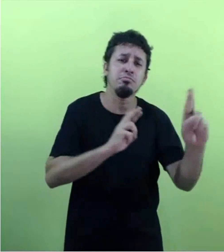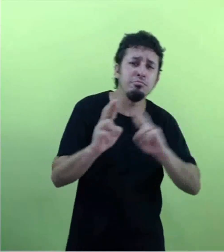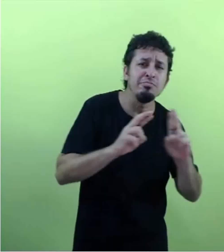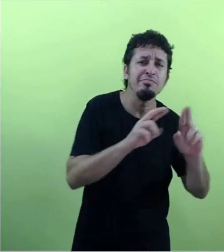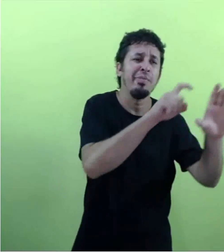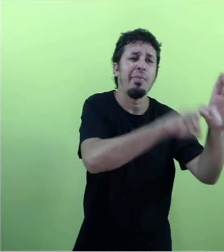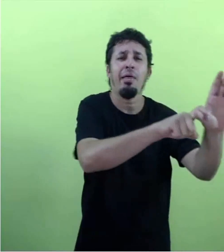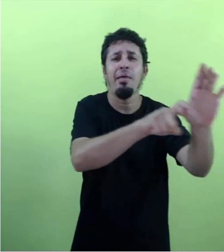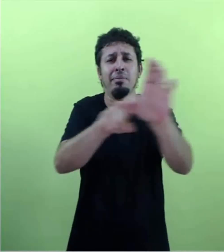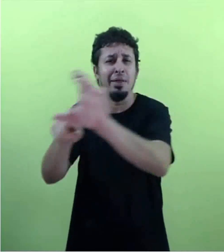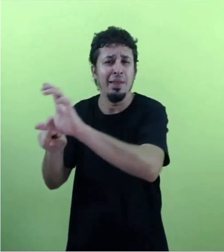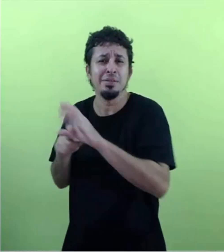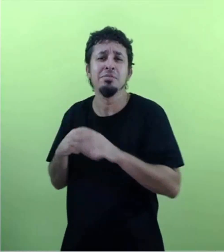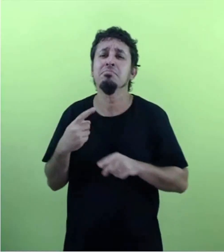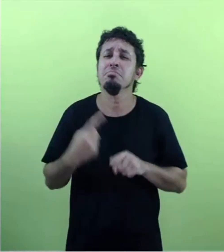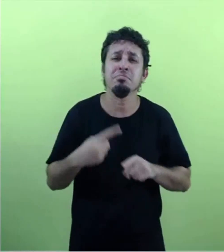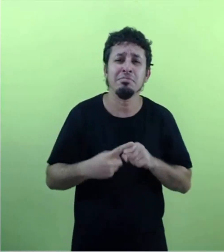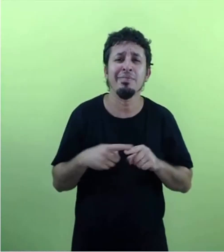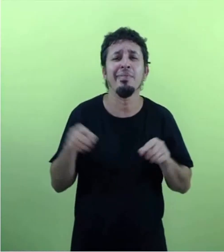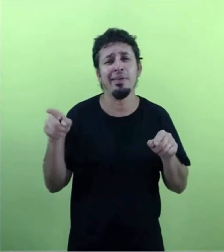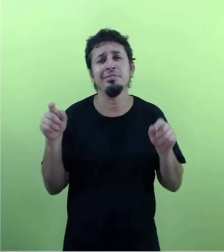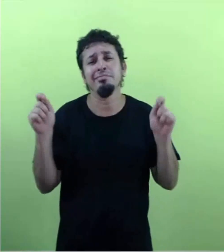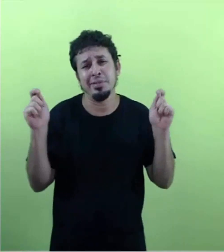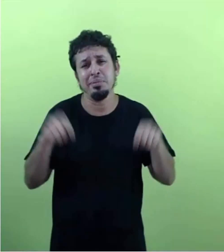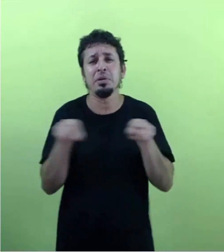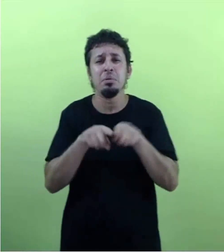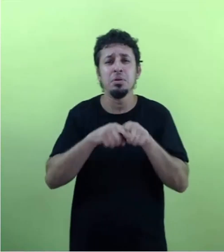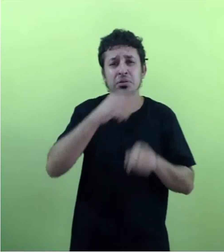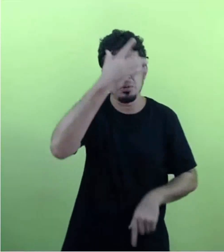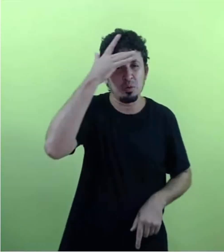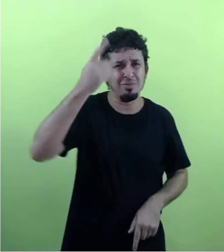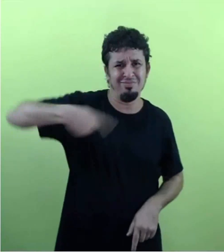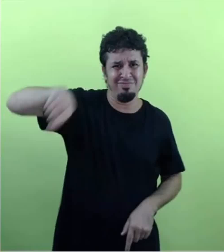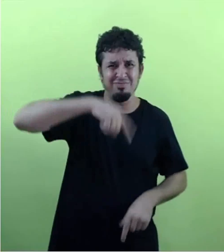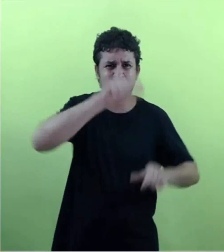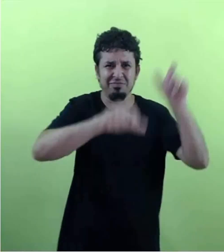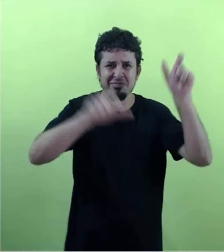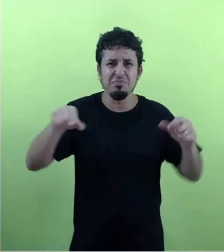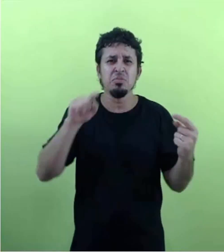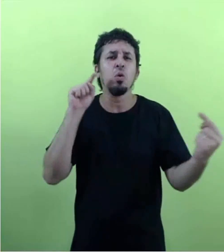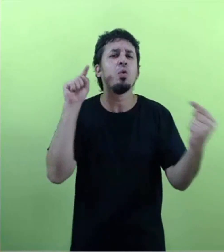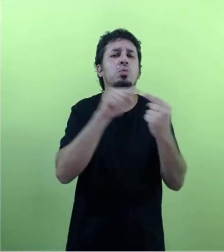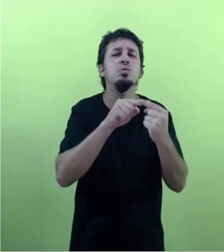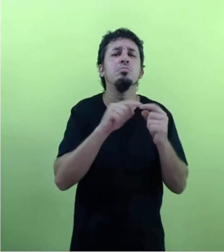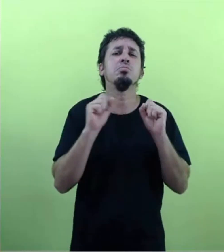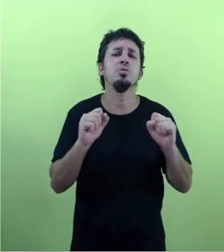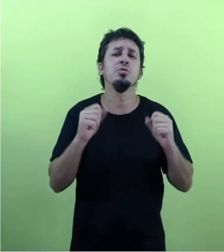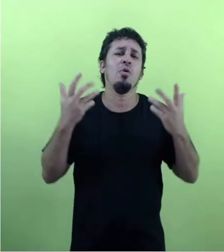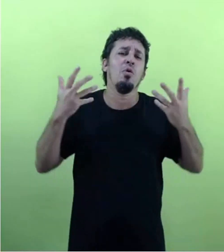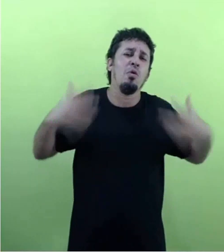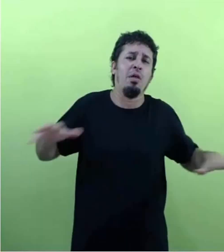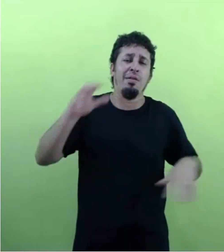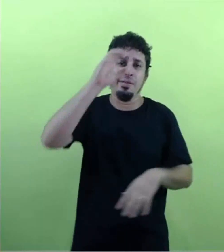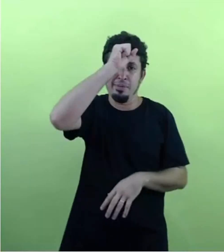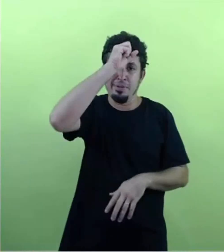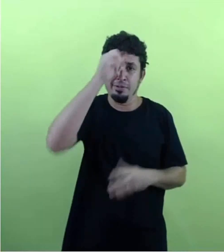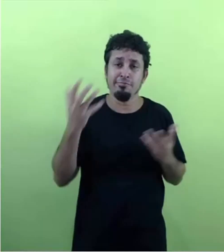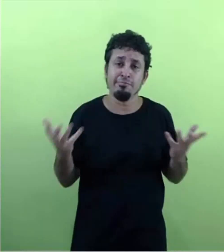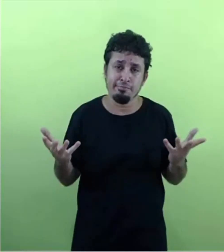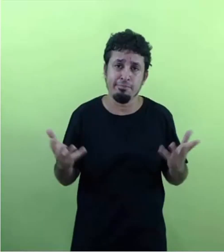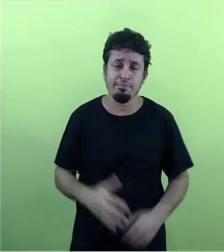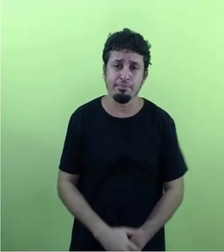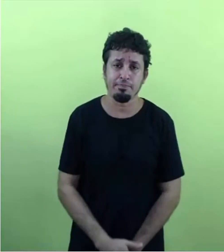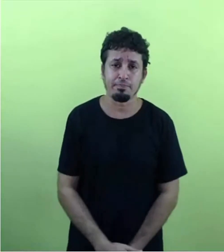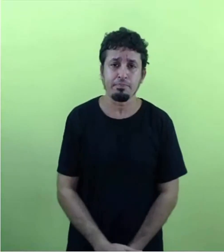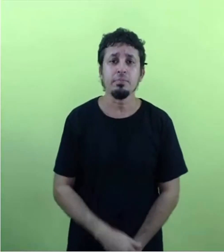acreditam, levando a uma forte relação de dependência, pois há também a possibilidade de que os sujeitos para a qual ela